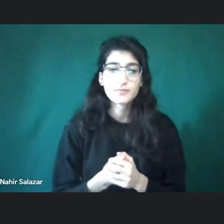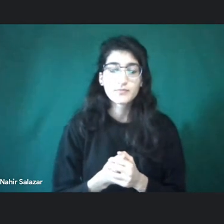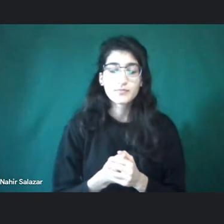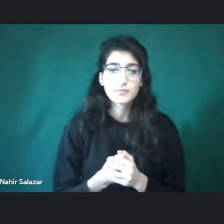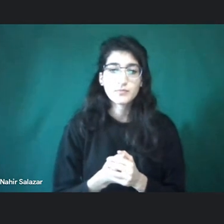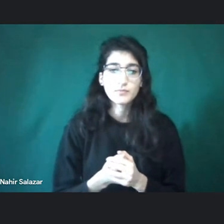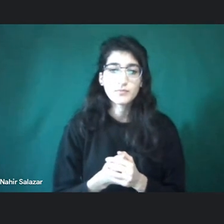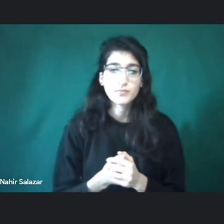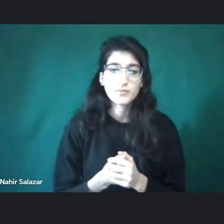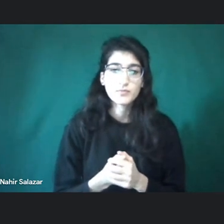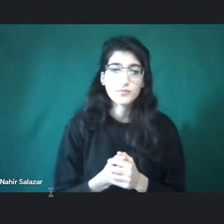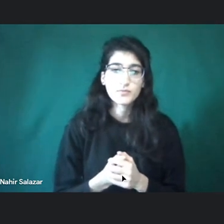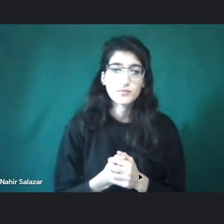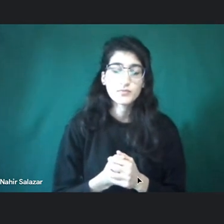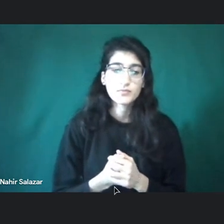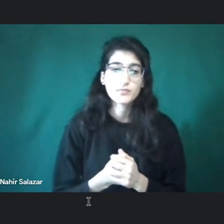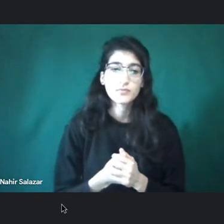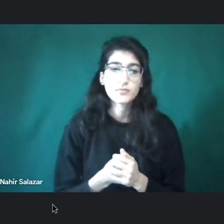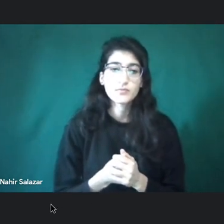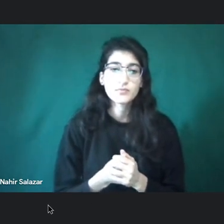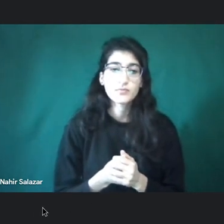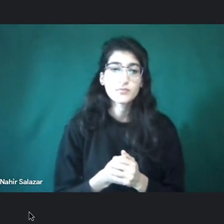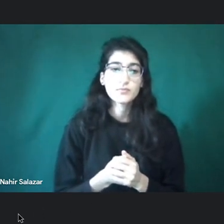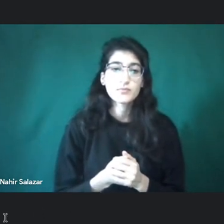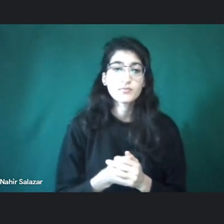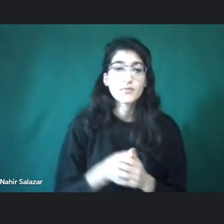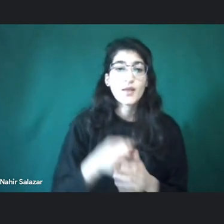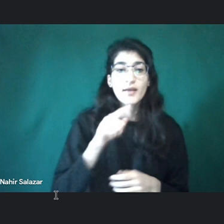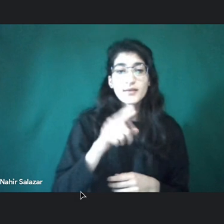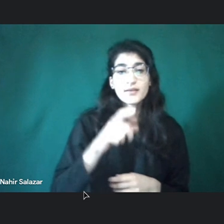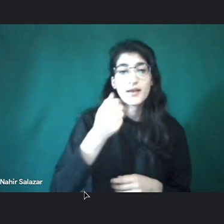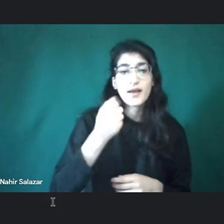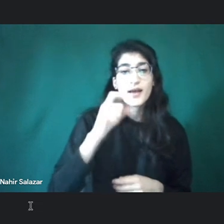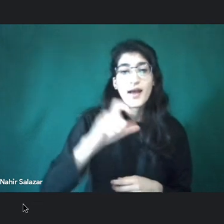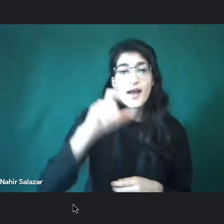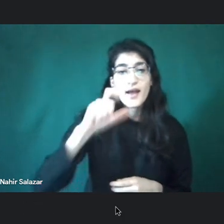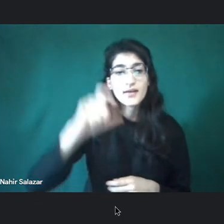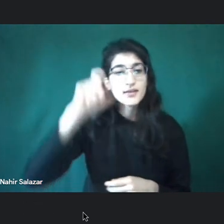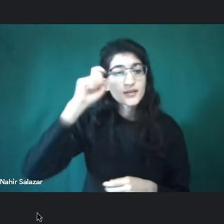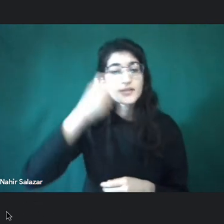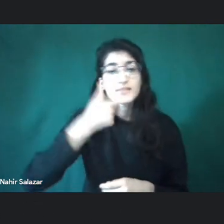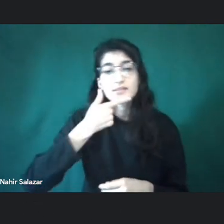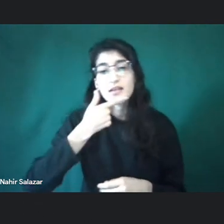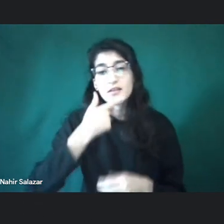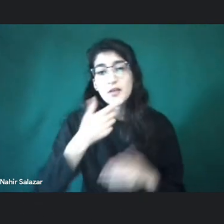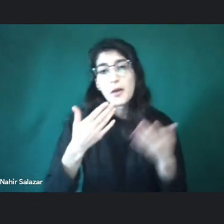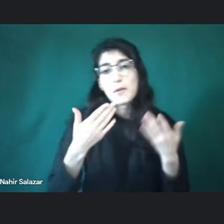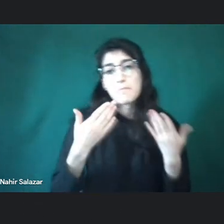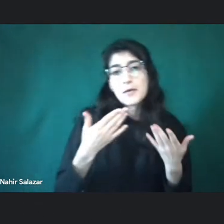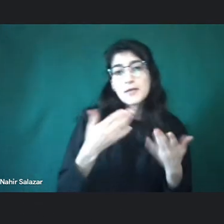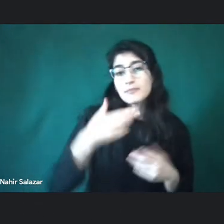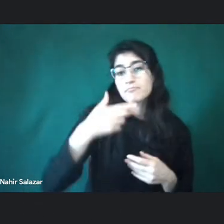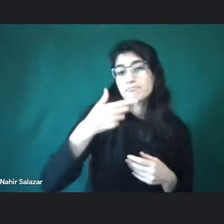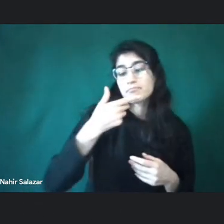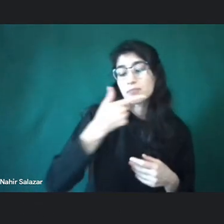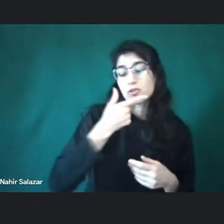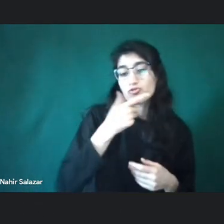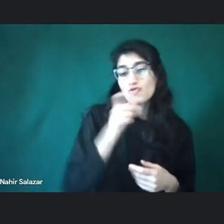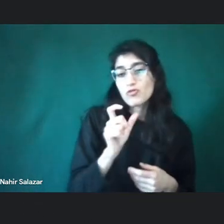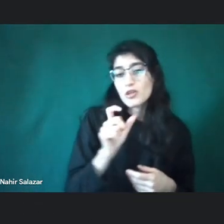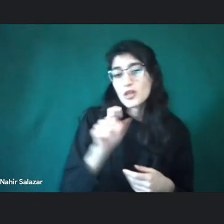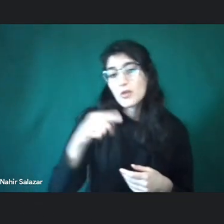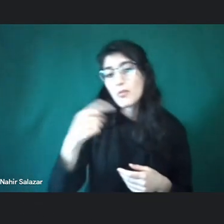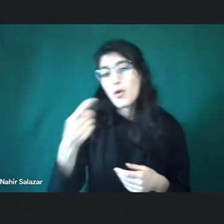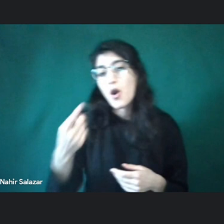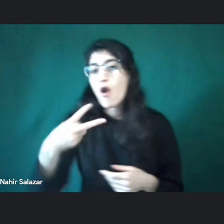o puede ser verbo, ¿sí? Veamos cómo queda.